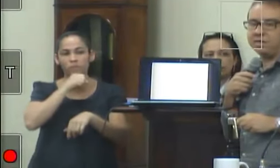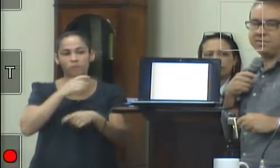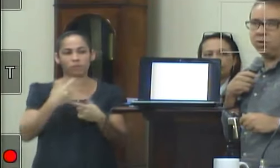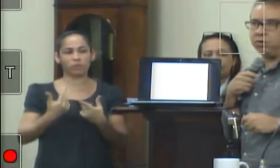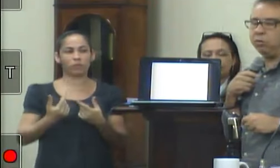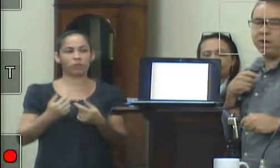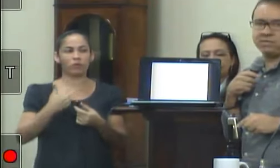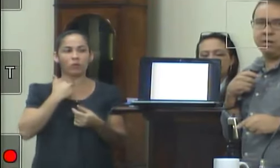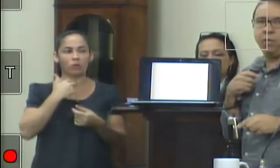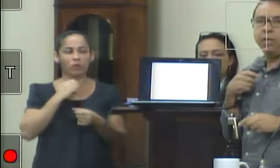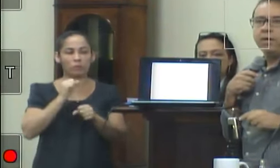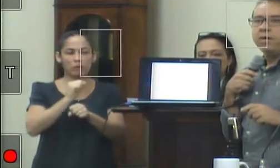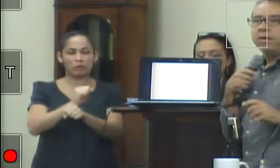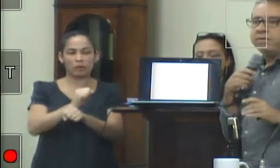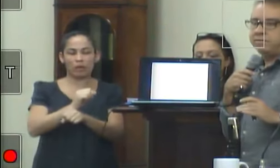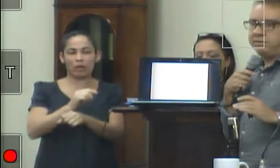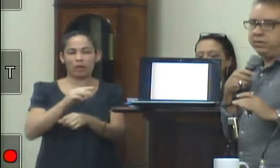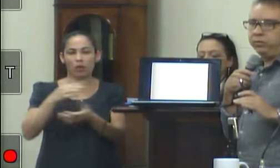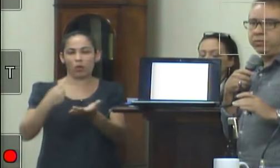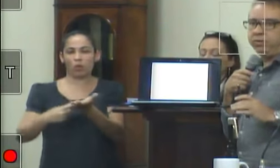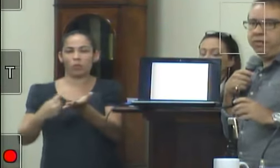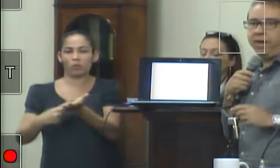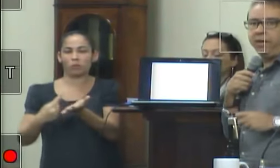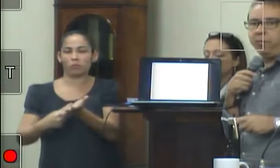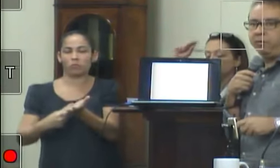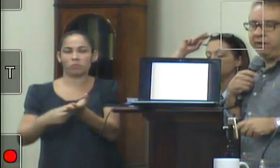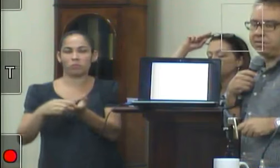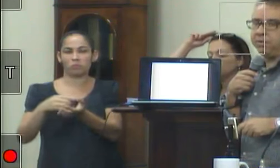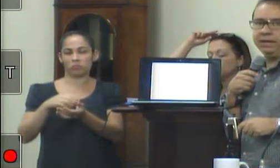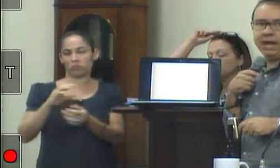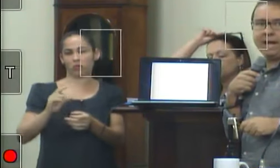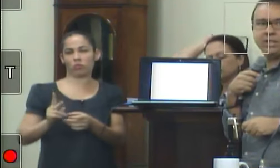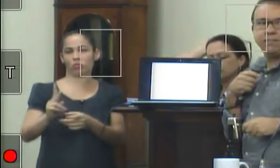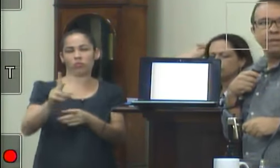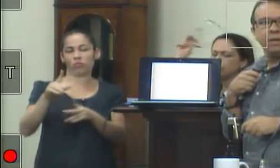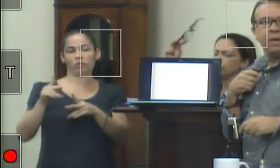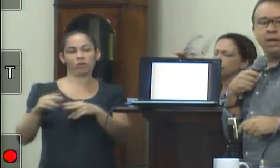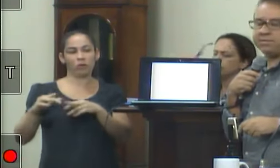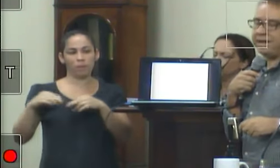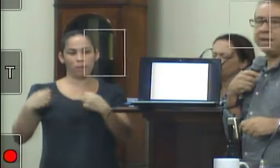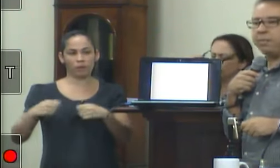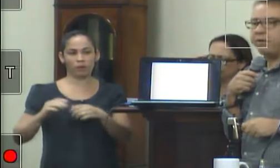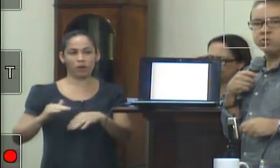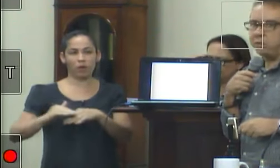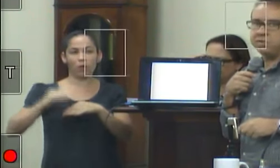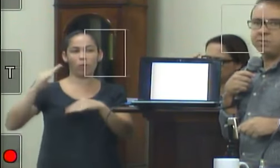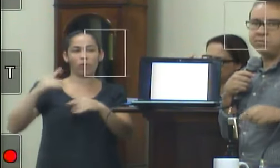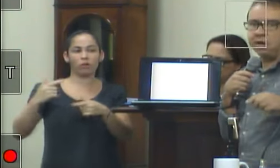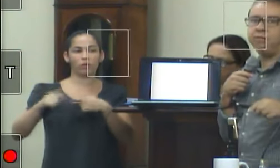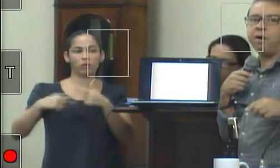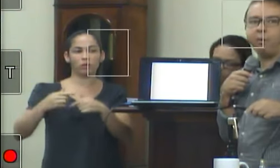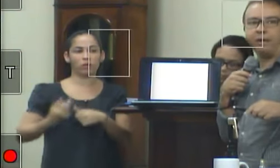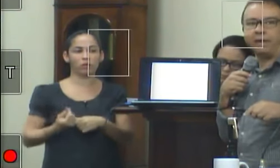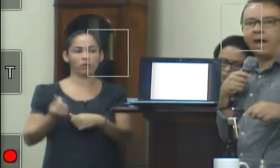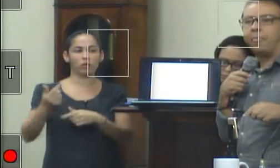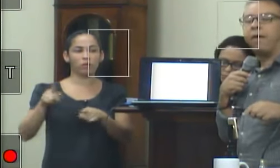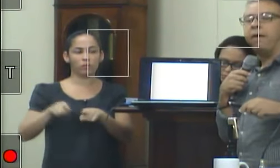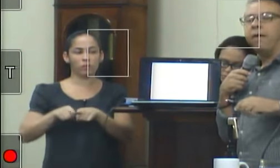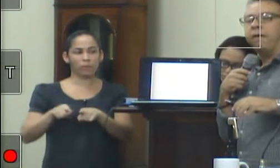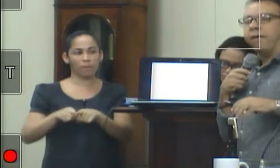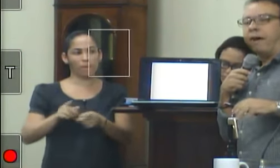recurso da saúde e da educação, se não tiver uma flexibilidade, certamente os municípios não vão